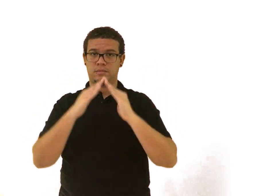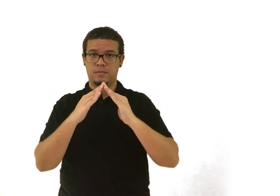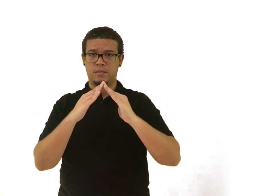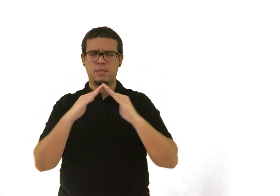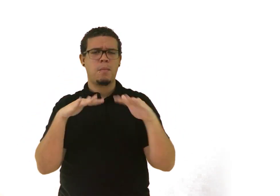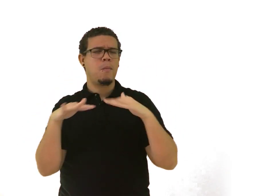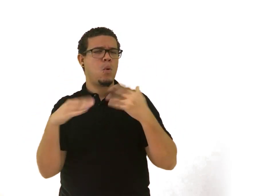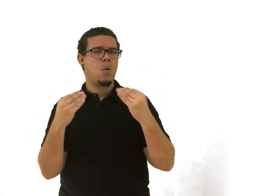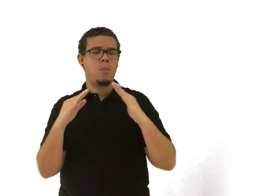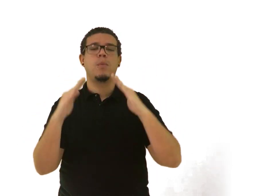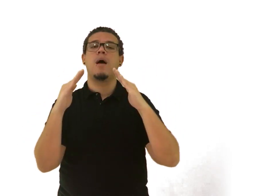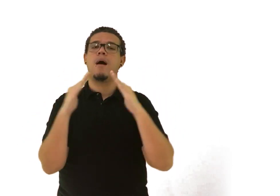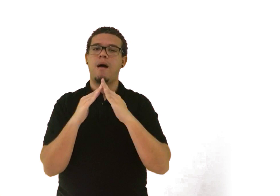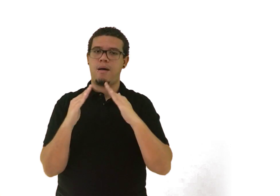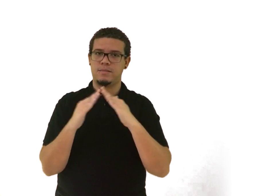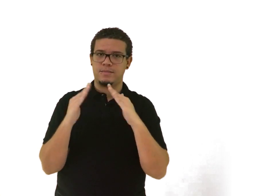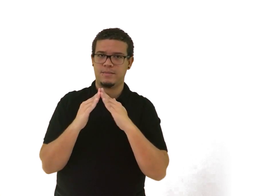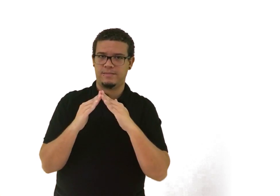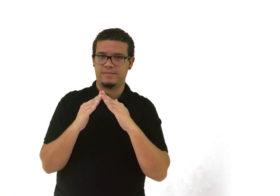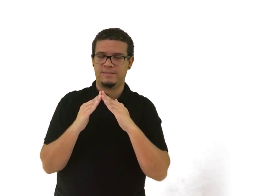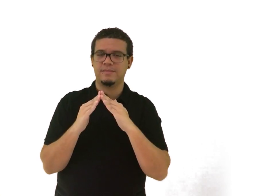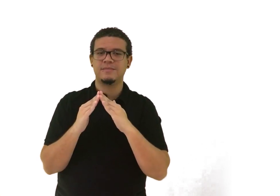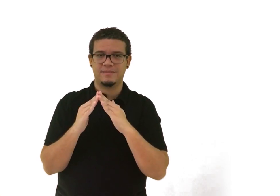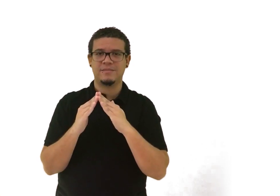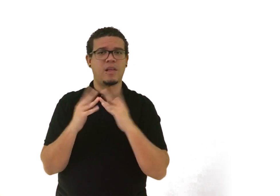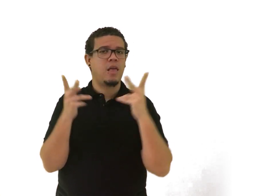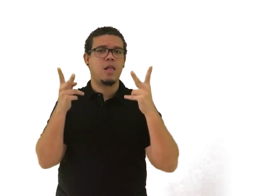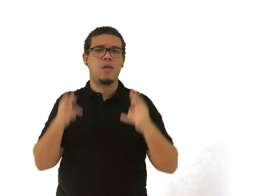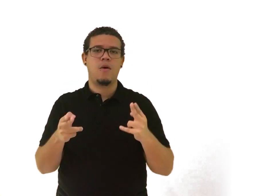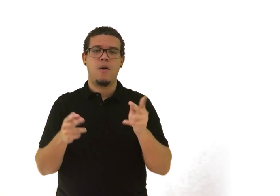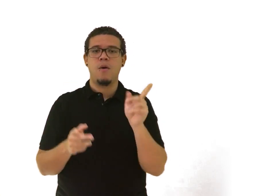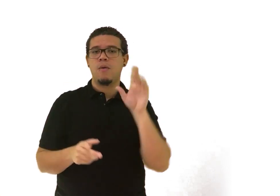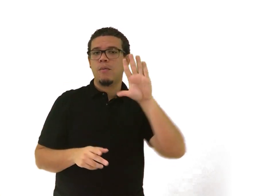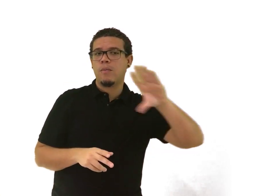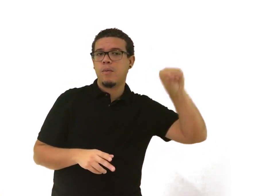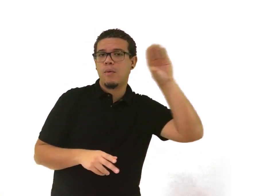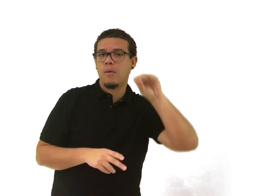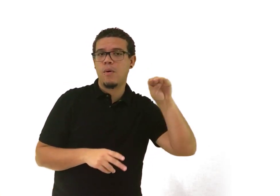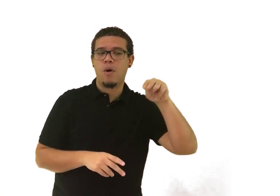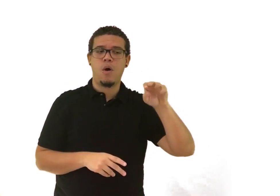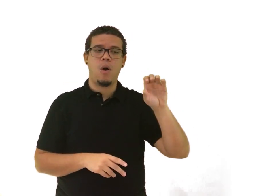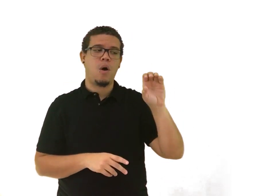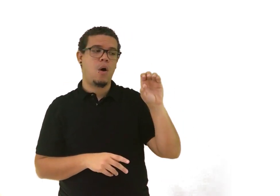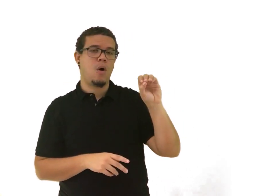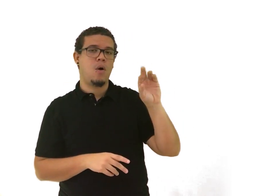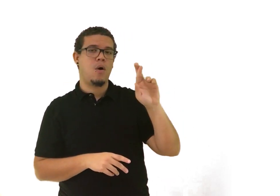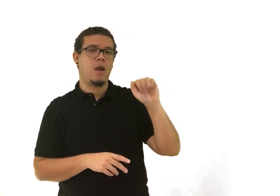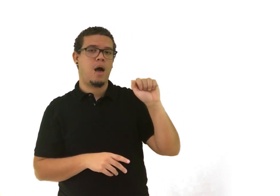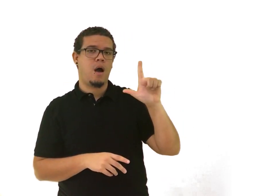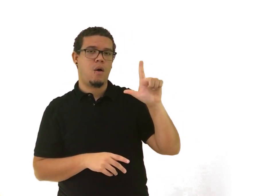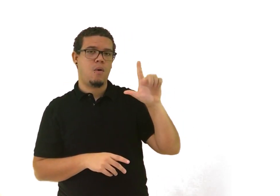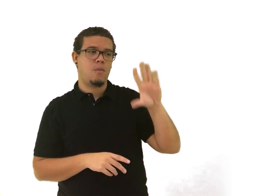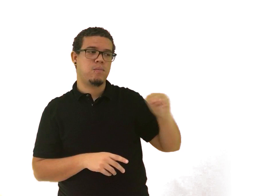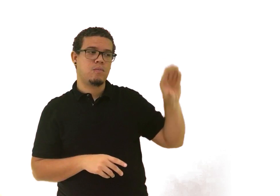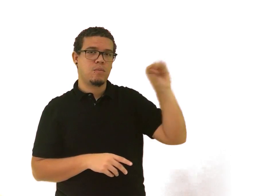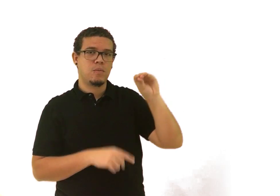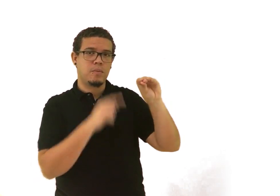Então, a configuração, a localização e o movimento, igual é feito na língua